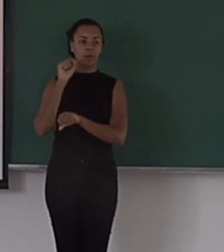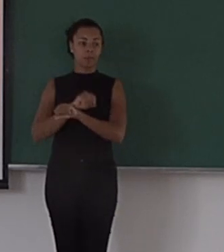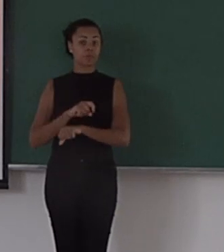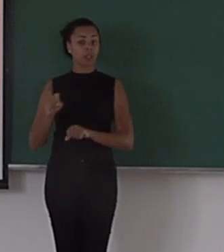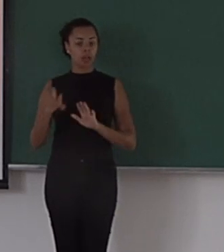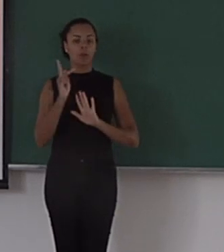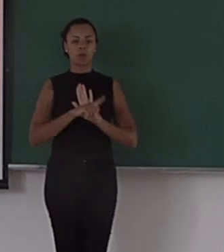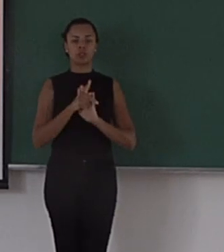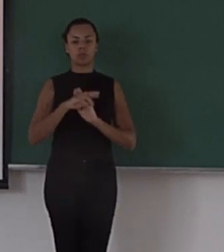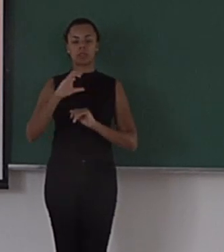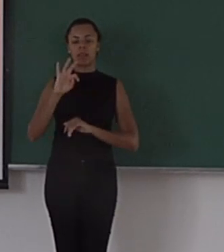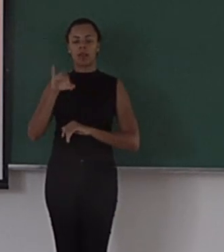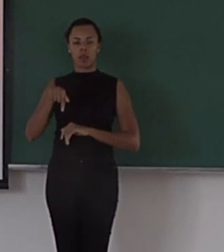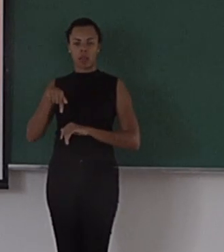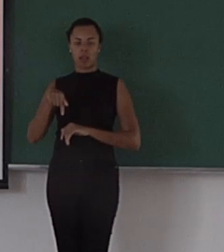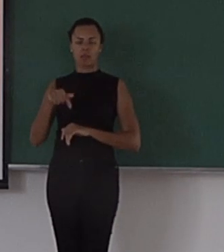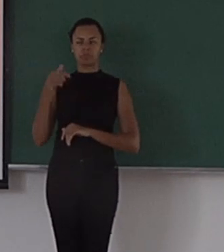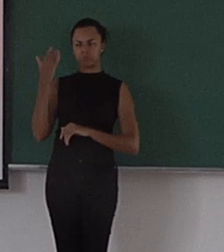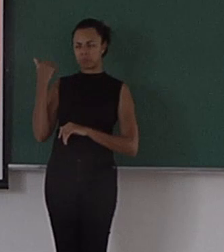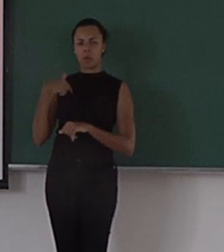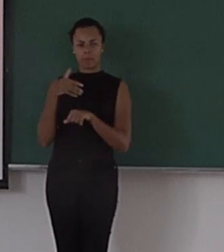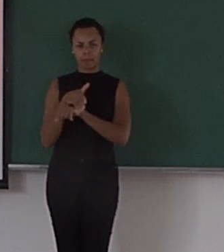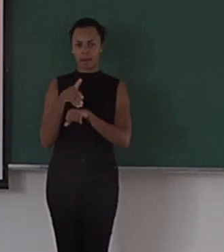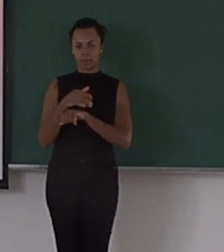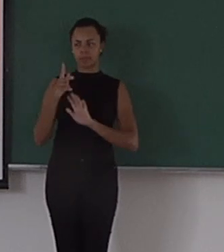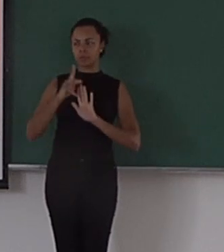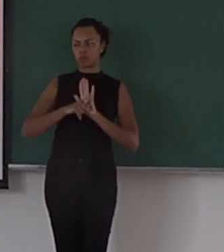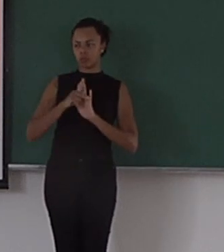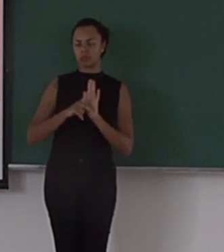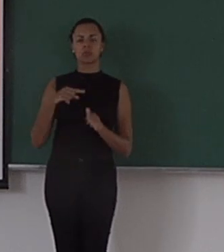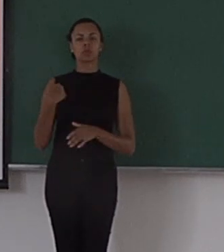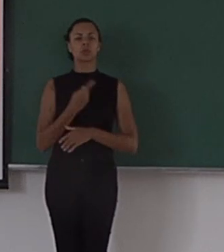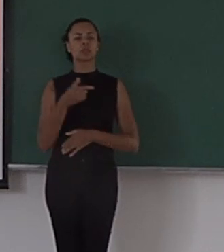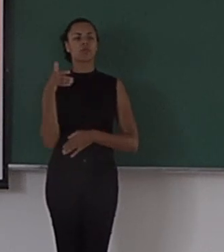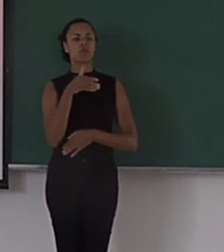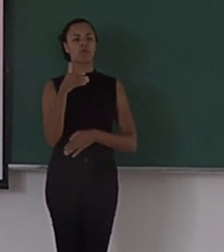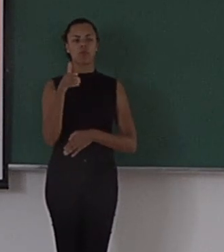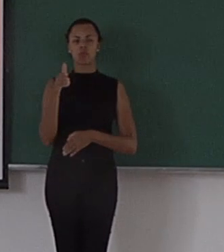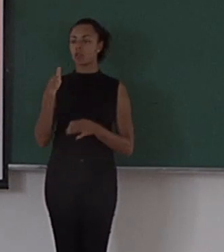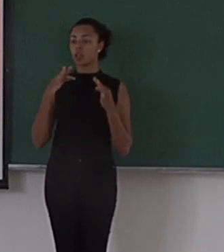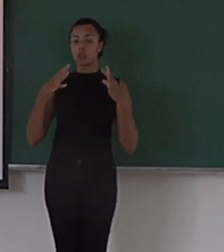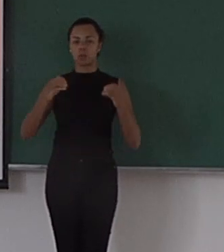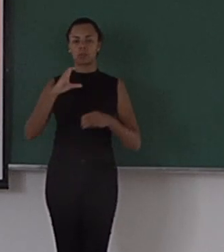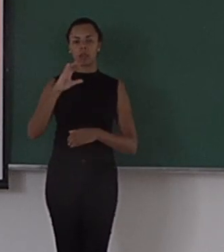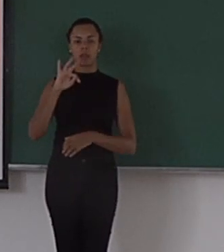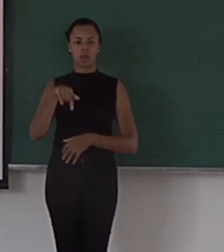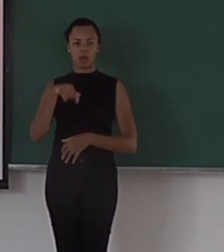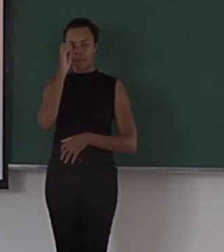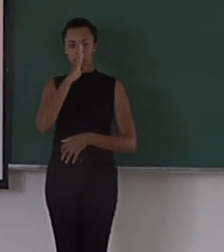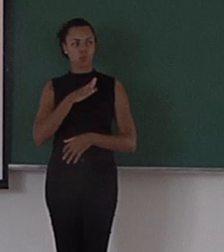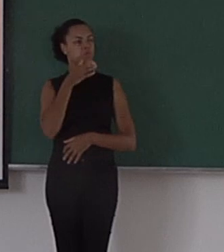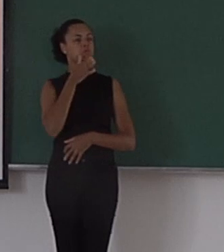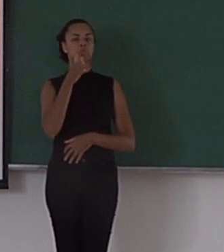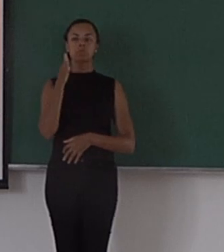de um CTQ. Na época eu participei desse projeto, a gente visitou todos os CTQs que tinha aqui no Brasil,